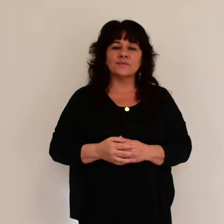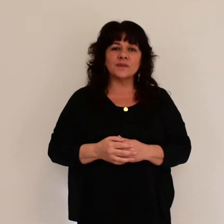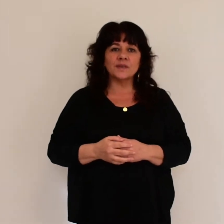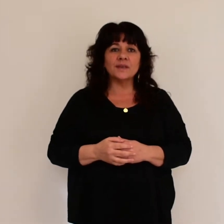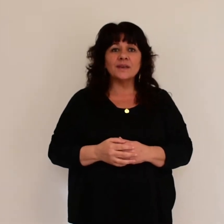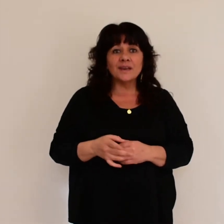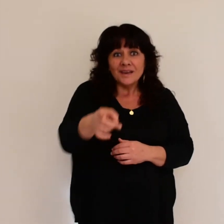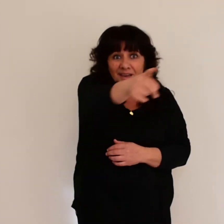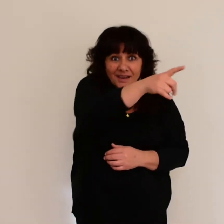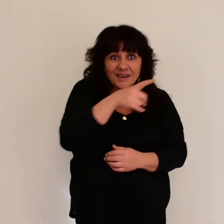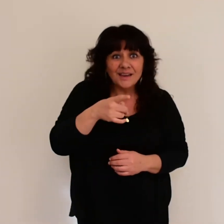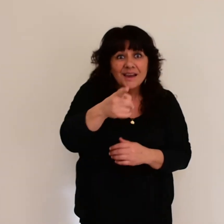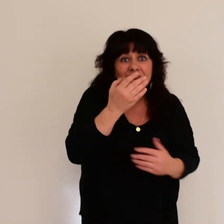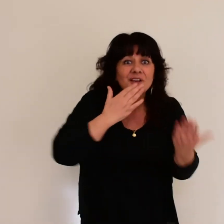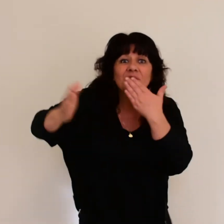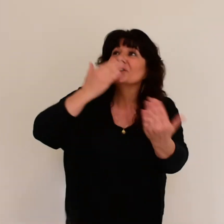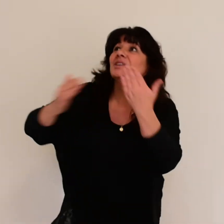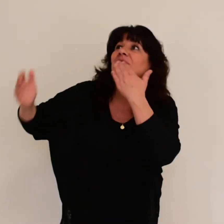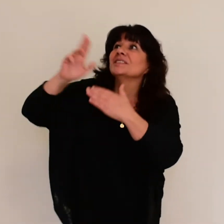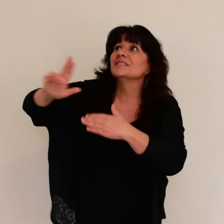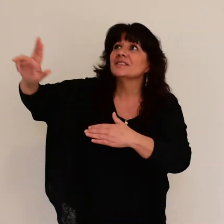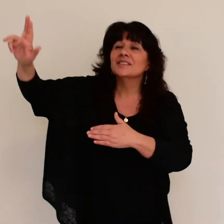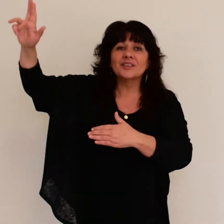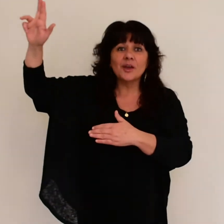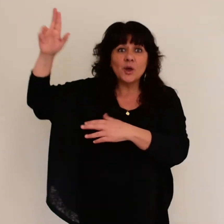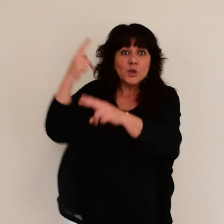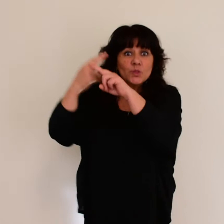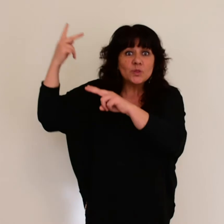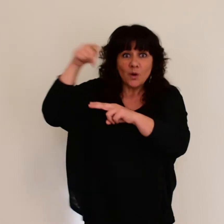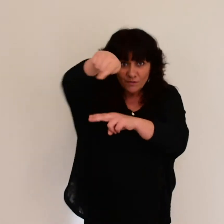Rendez grâce au Seigneur, proclamez son nom,